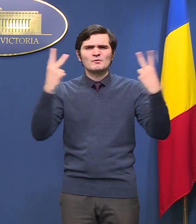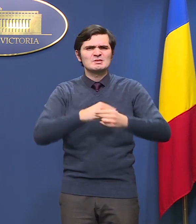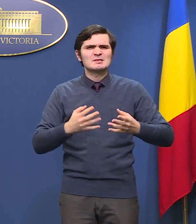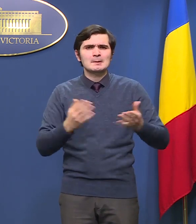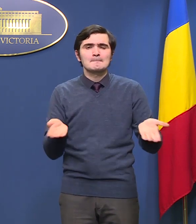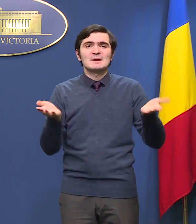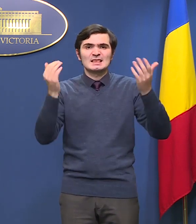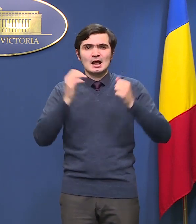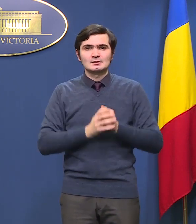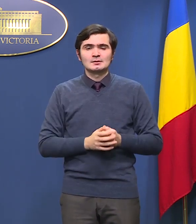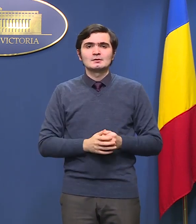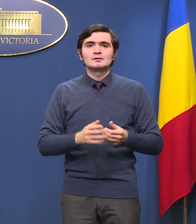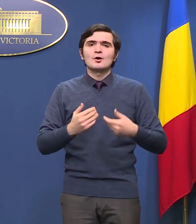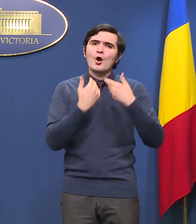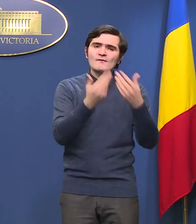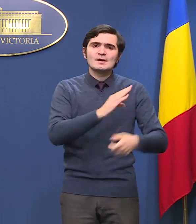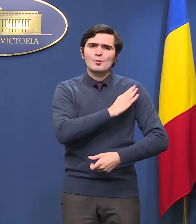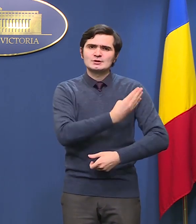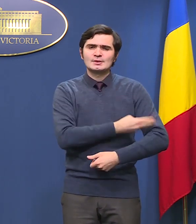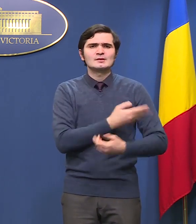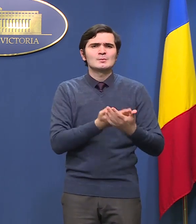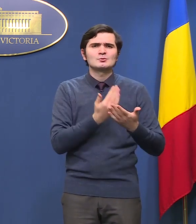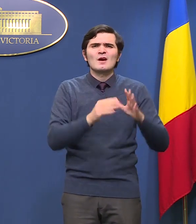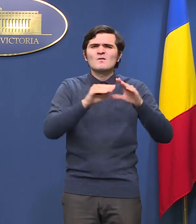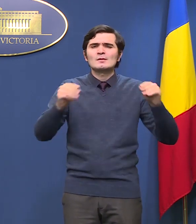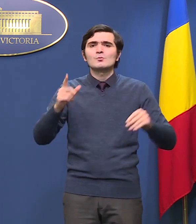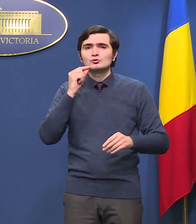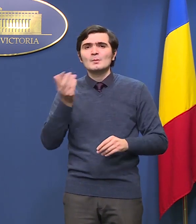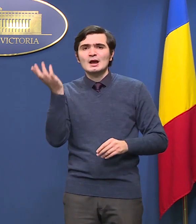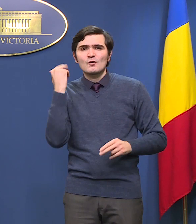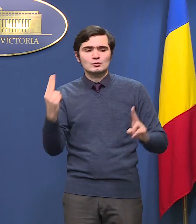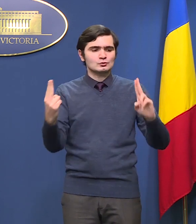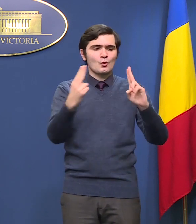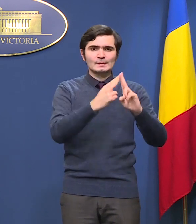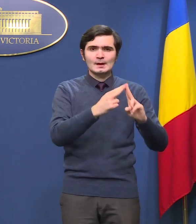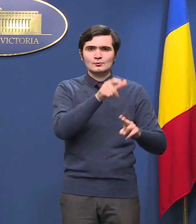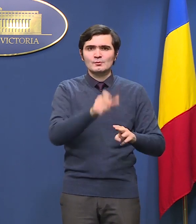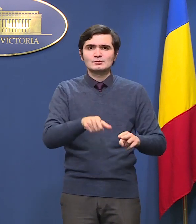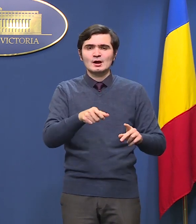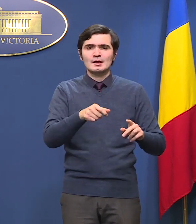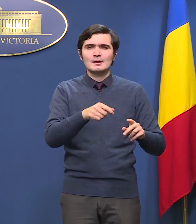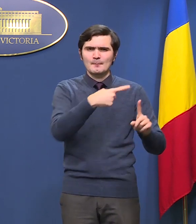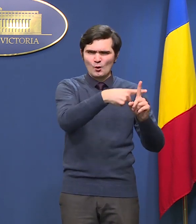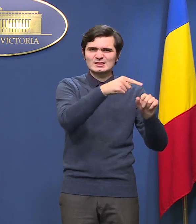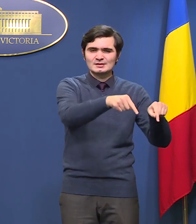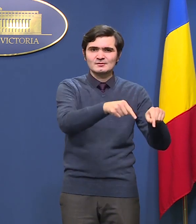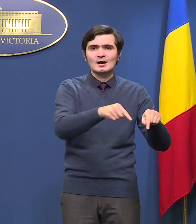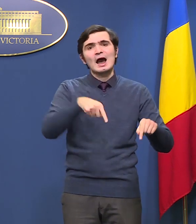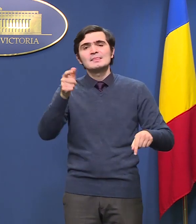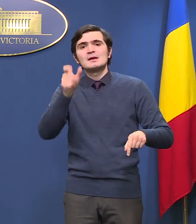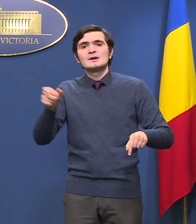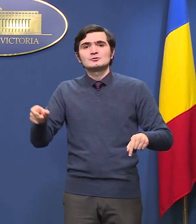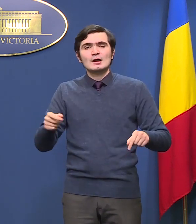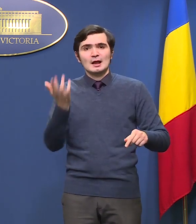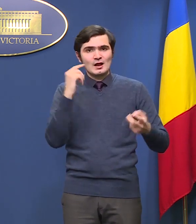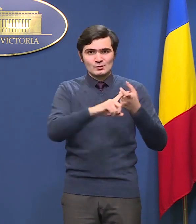posibilitatea ca foarte mulți dintre cei care au intrat în contact cu persoane diagnosticate pozitiv să nu se ducă în societate pentru a transmite virusul